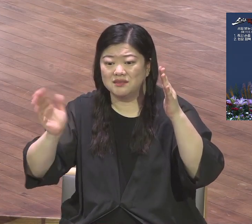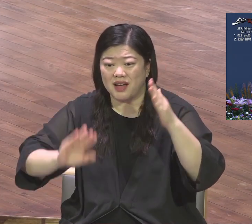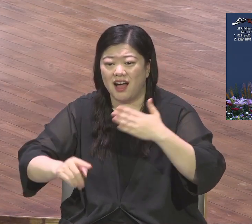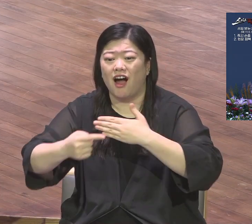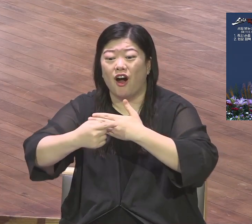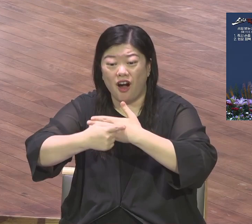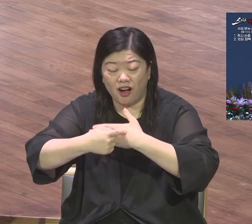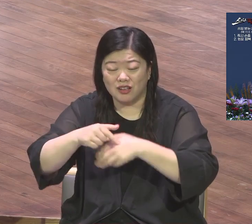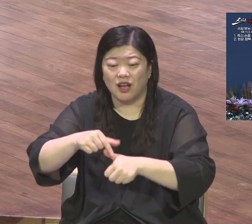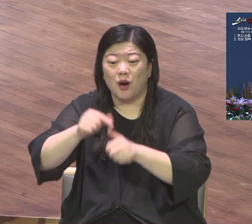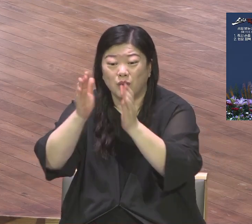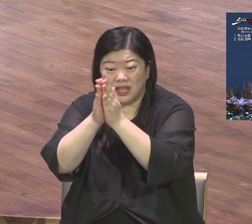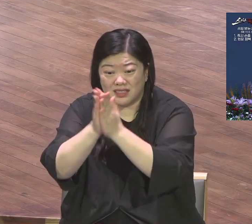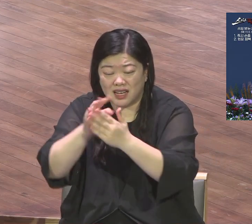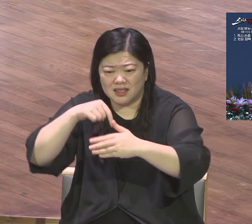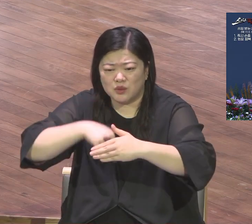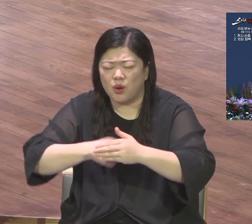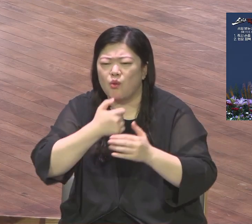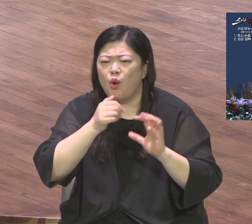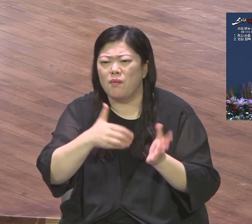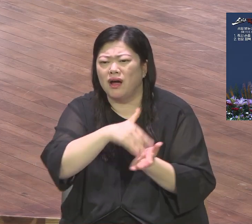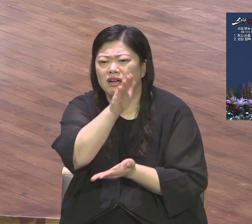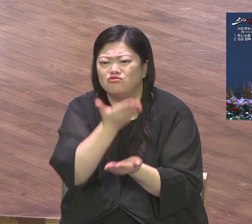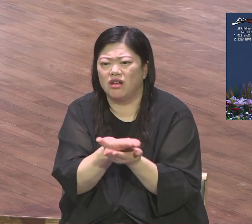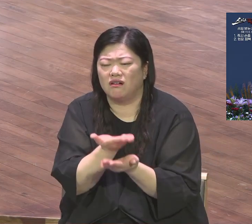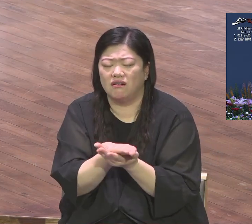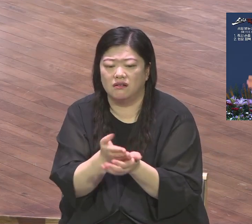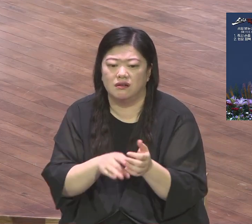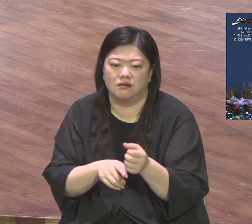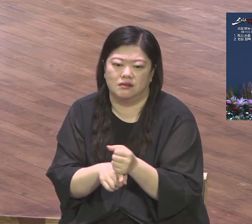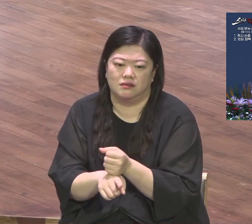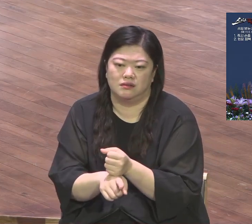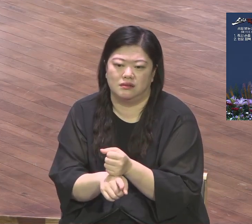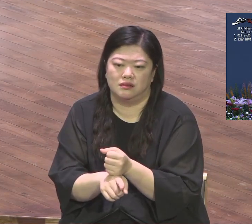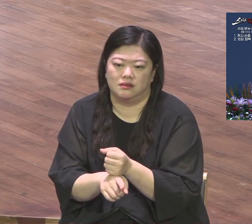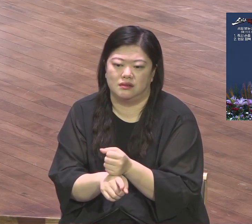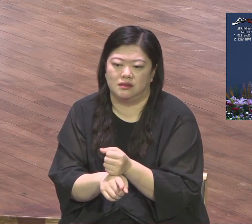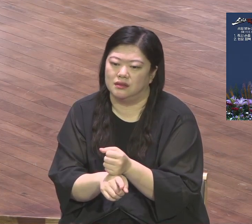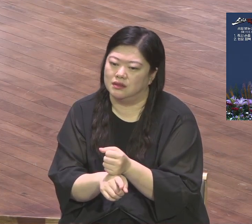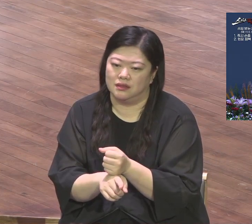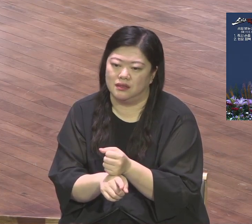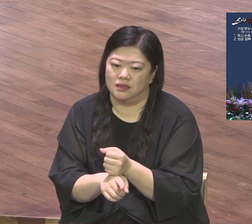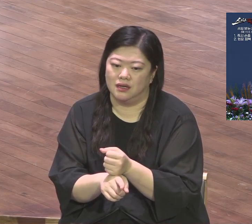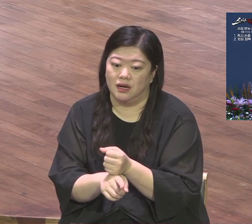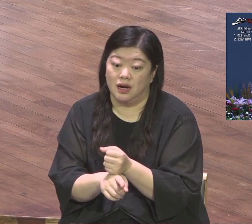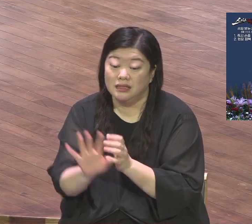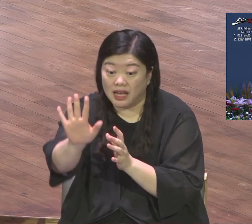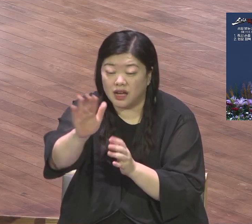허울뿐이고 맹목적 외침이었는지 호산나 외치던 사람들이